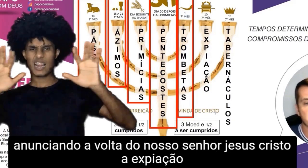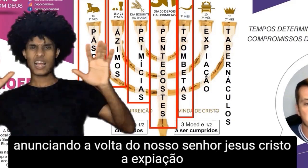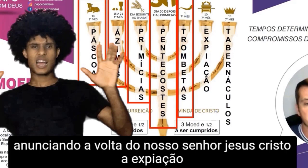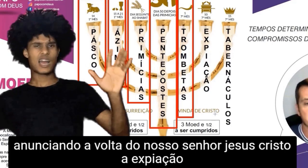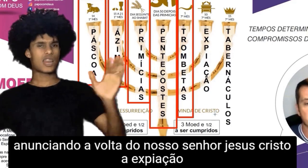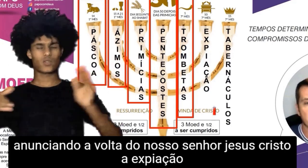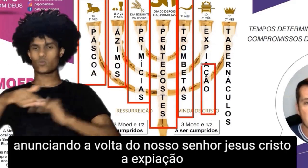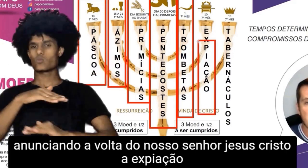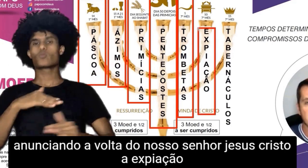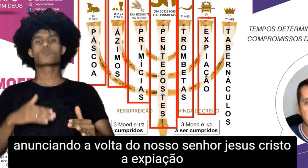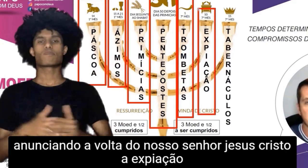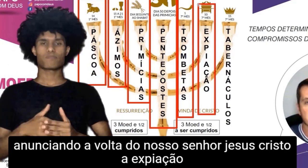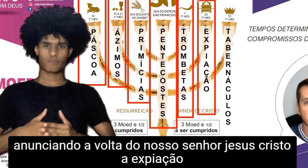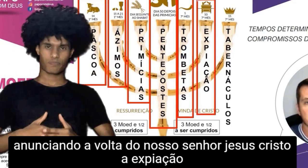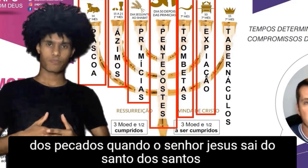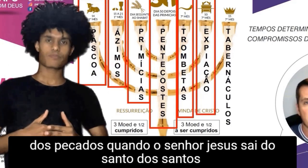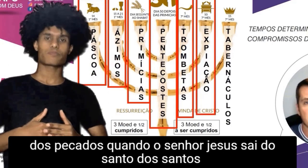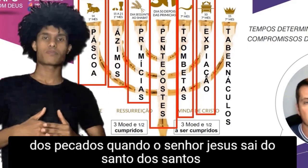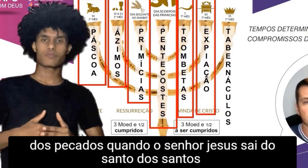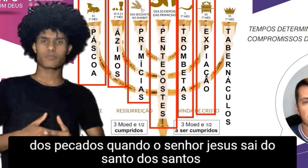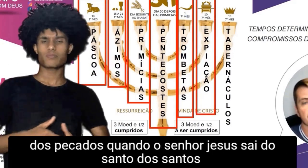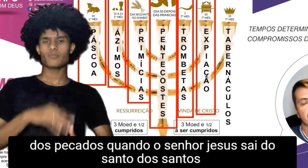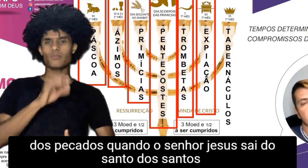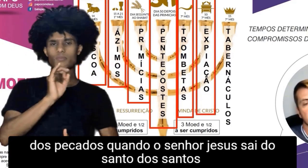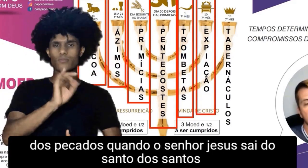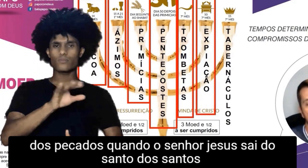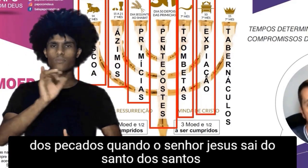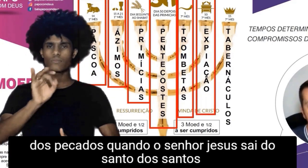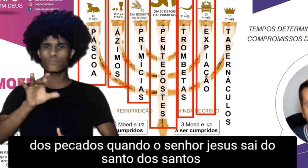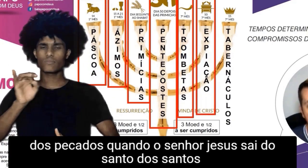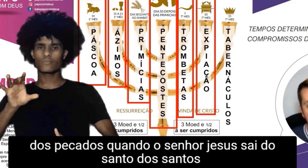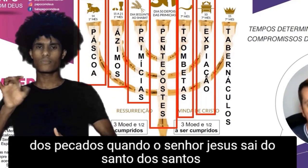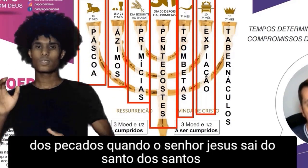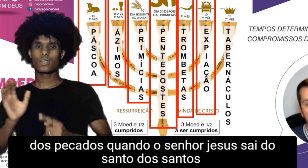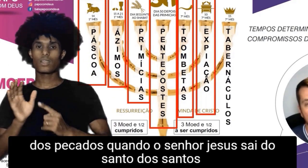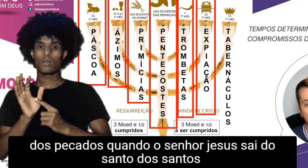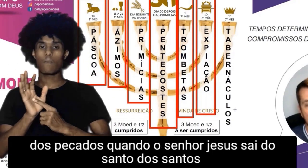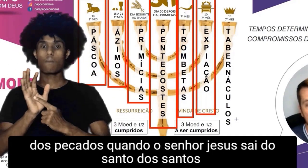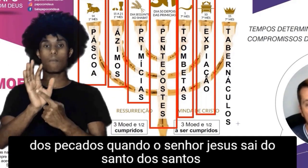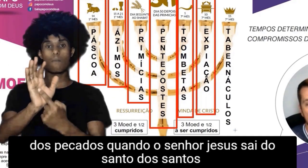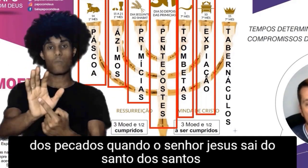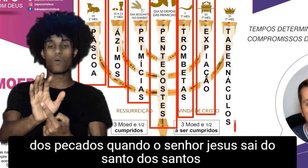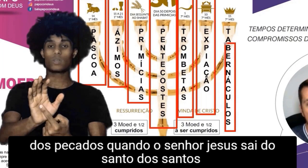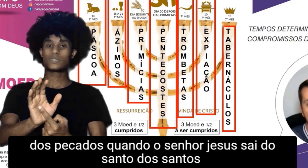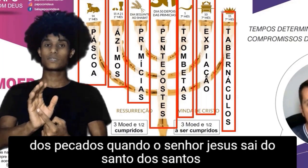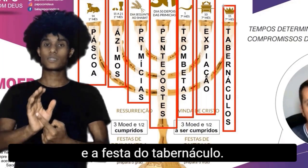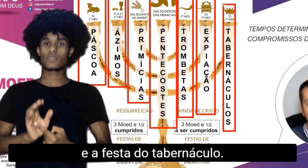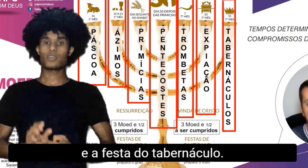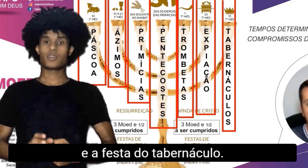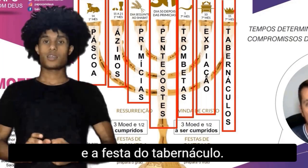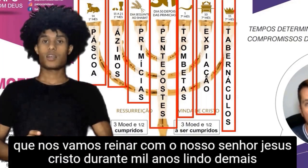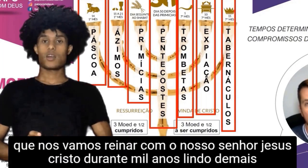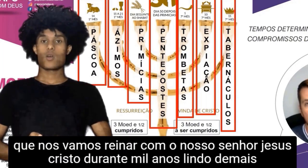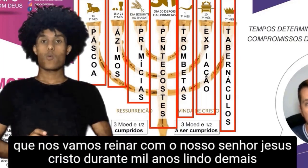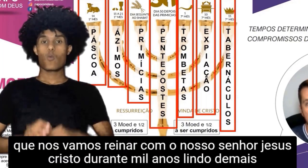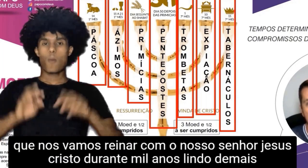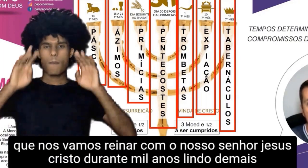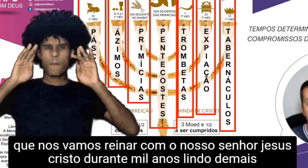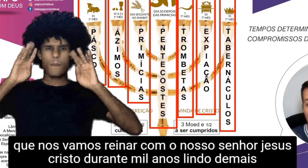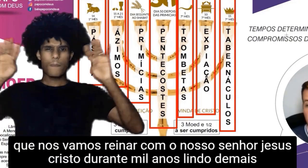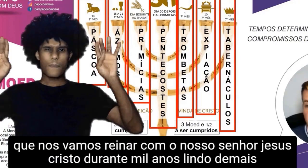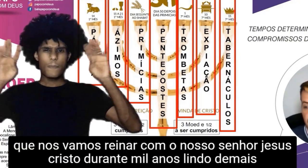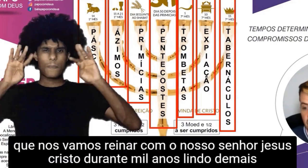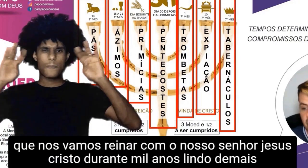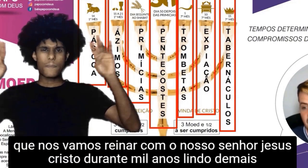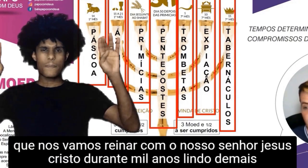volta do nosso Senhor Jesus Cristo, a expiação dos pecados quando o Senhor Jesus sai do Santo dos Santos, e tá aqui a festa do tabernáculo quando nós vamos